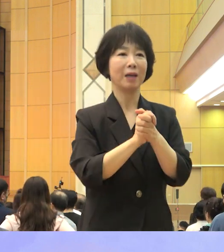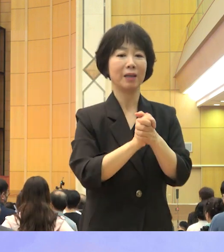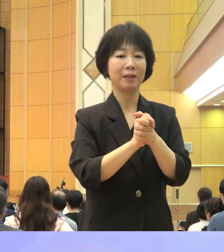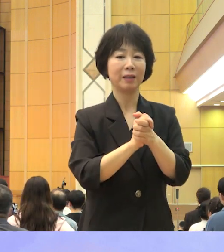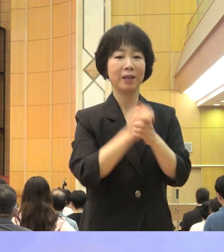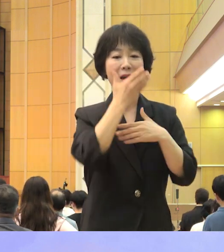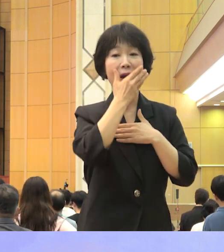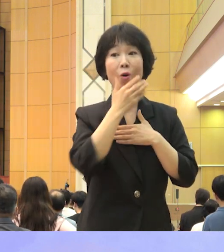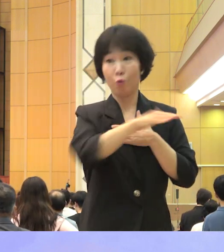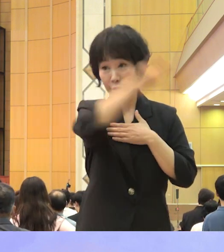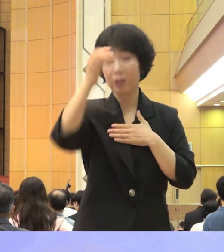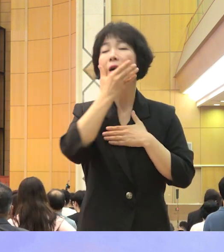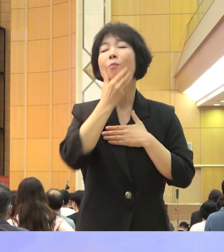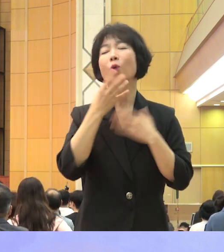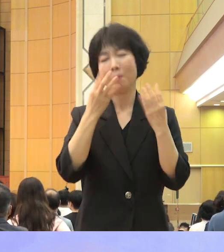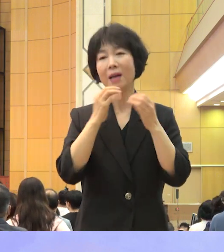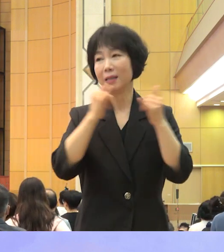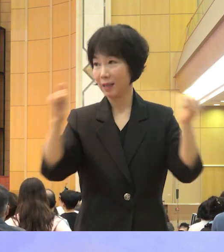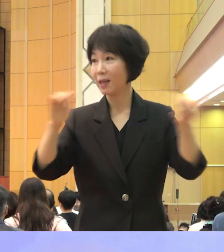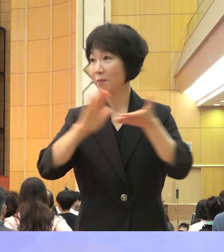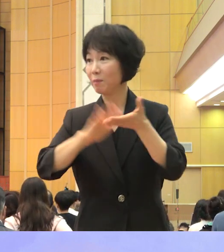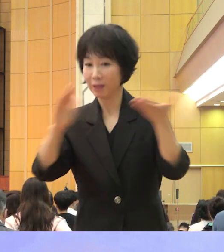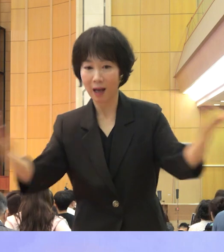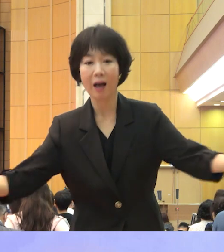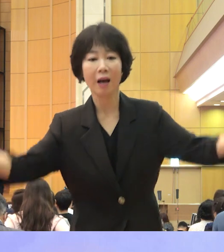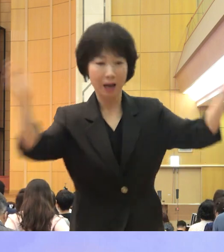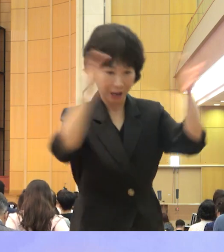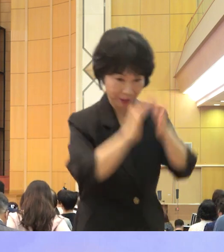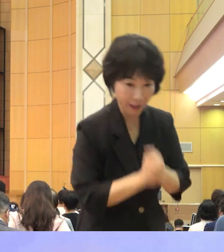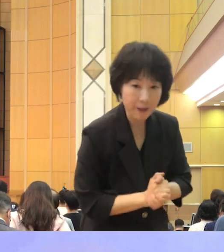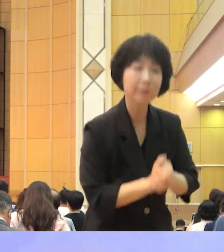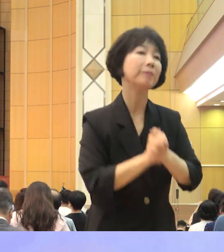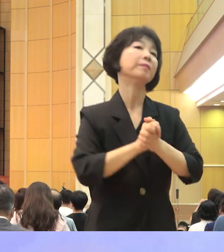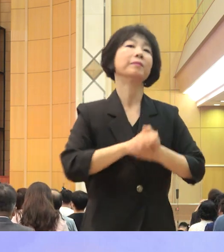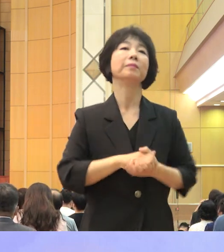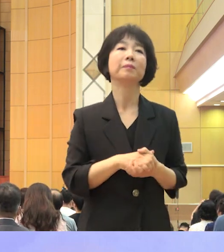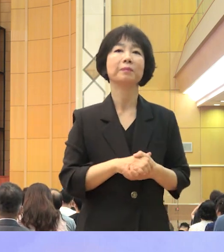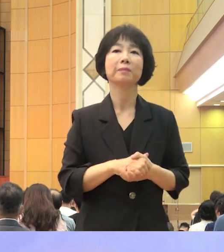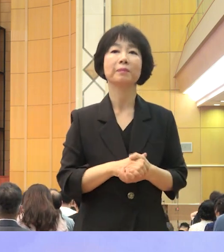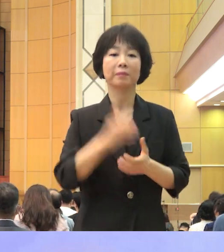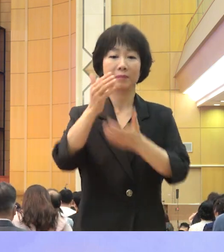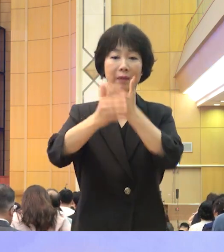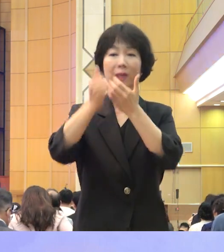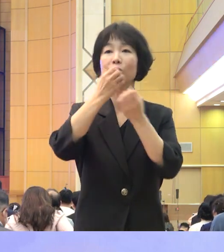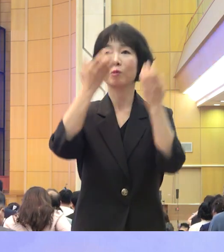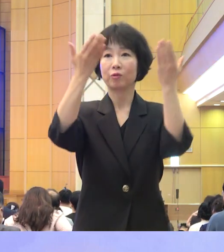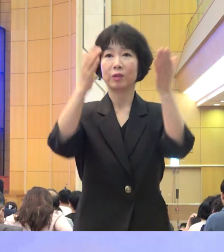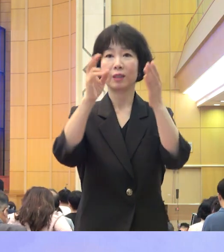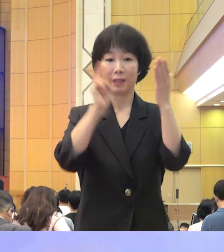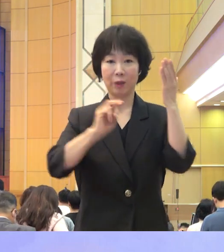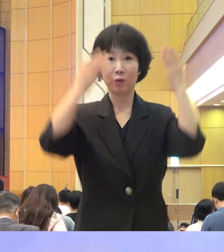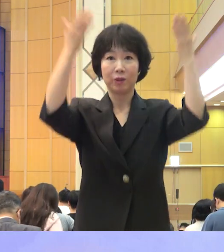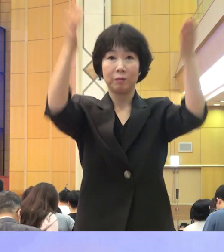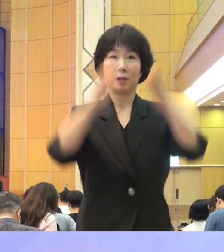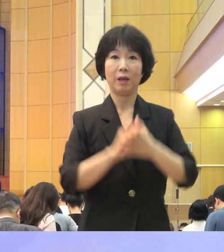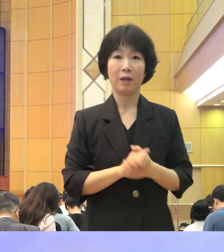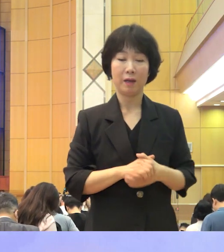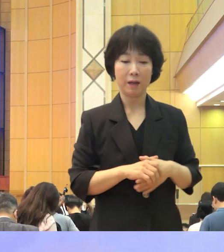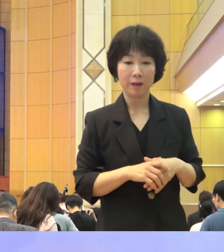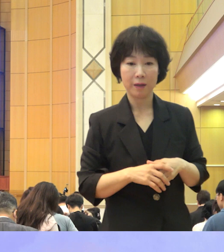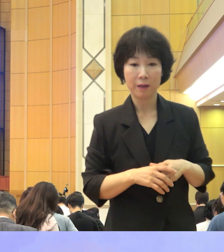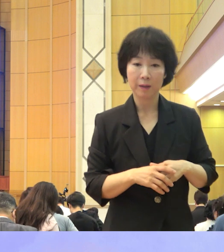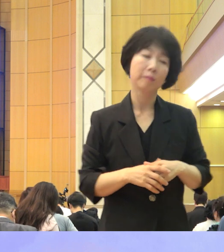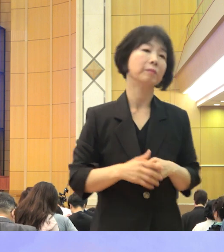우리는 복 있는 사람입니다. 네, 하나님 축복하시니